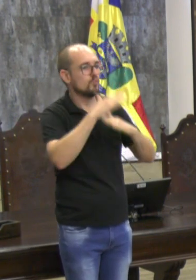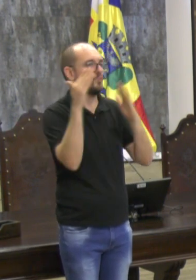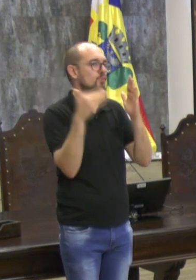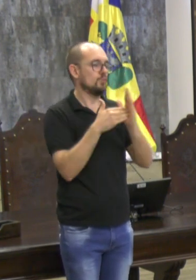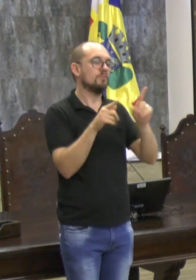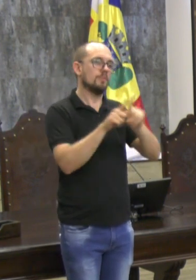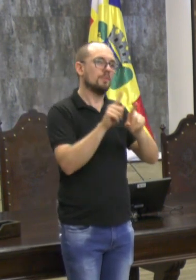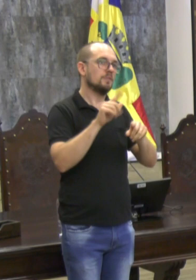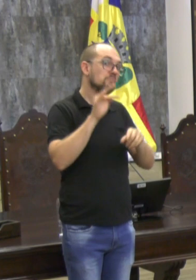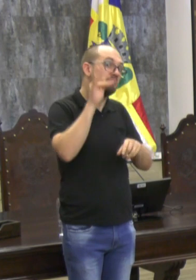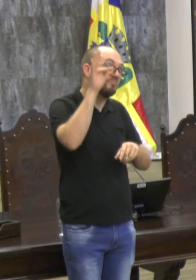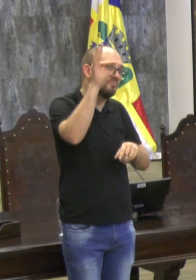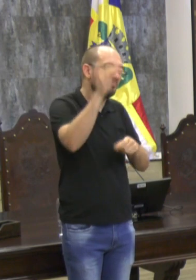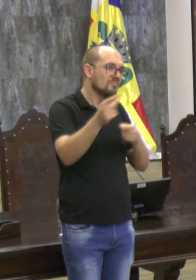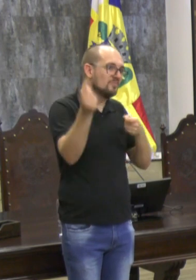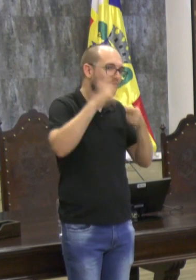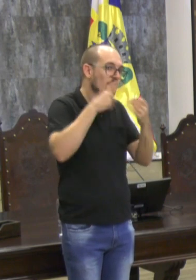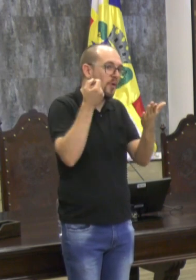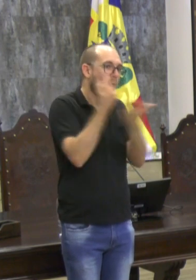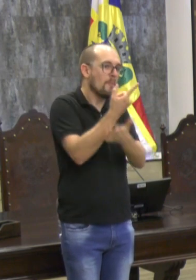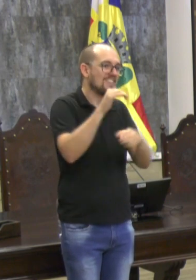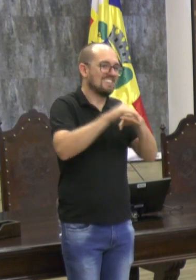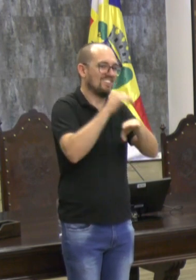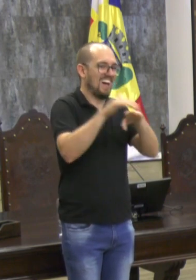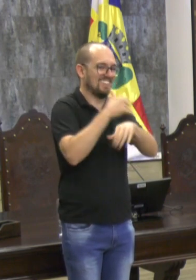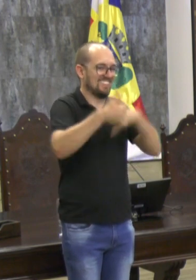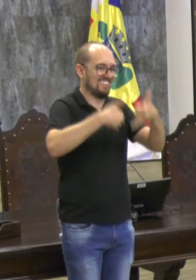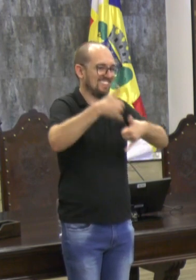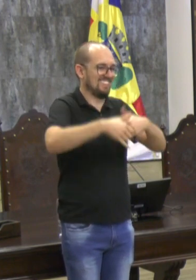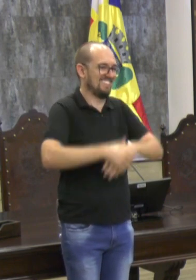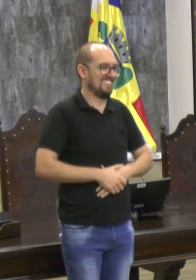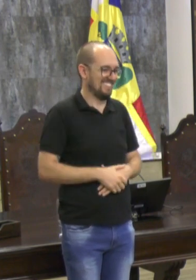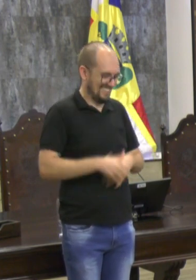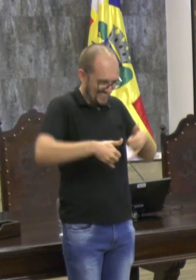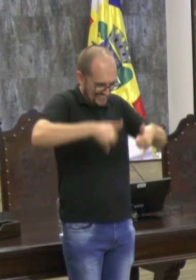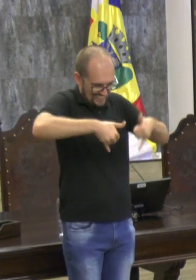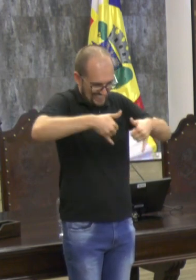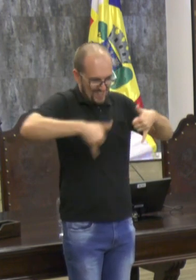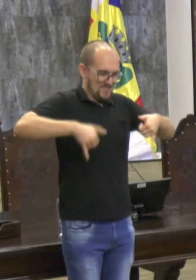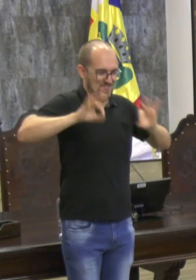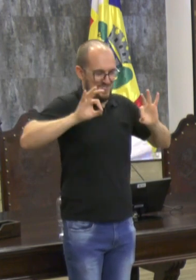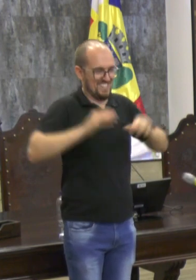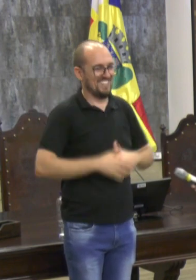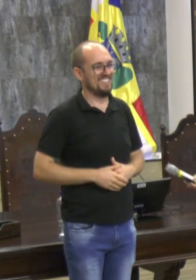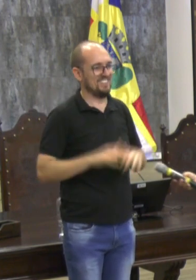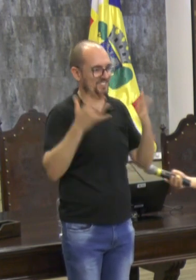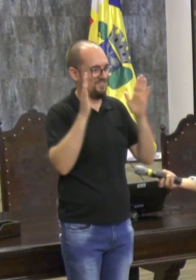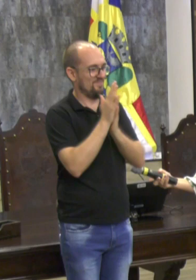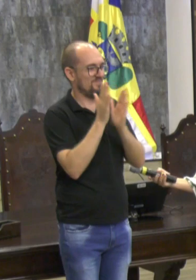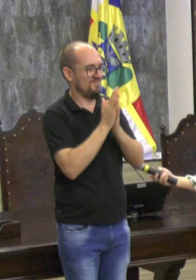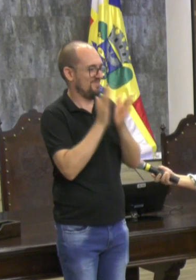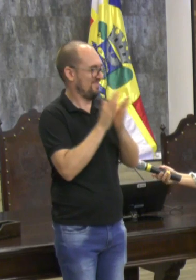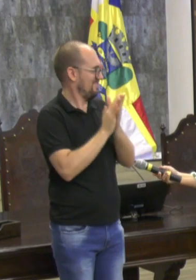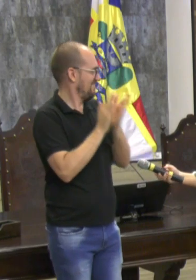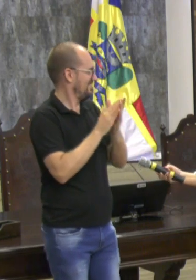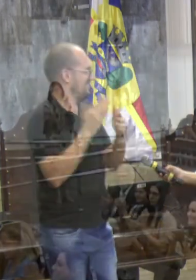a gente volta para comprar sapato. Bom, e antes então da gente encerrar, uma salva de palmas para ela,